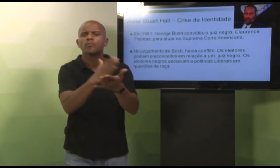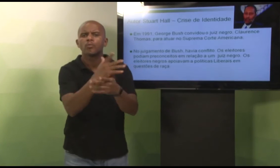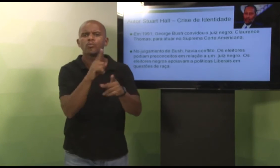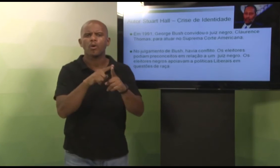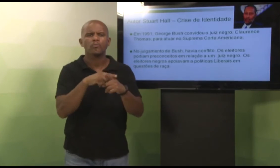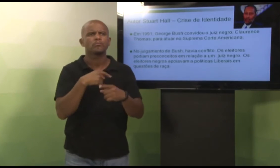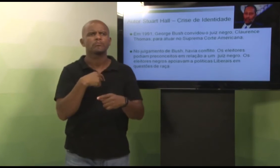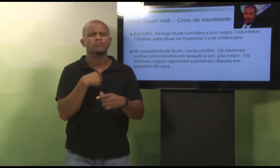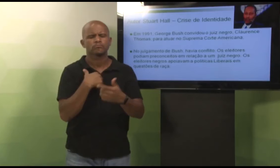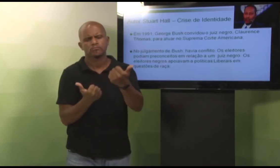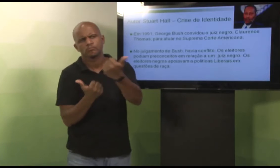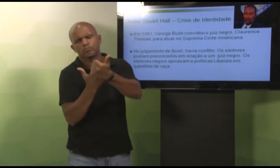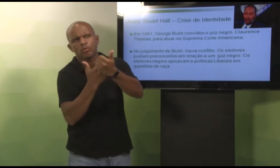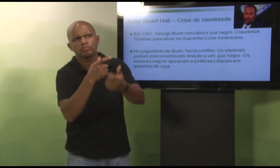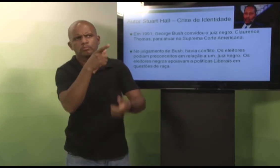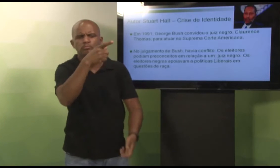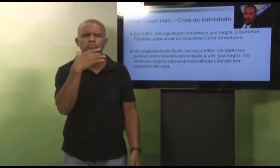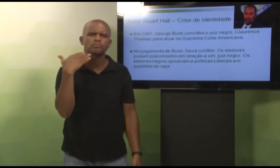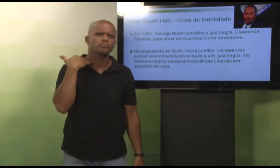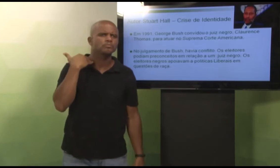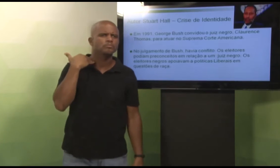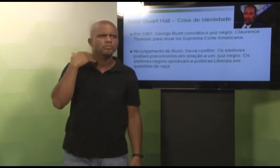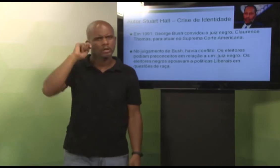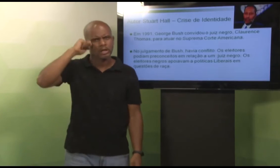pessoas envolvidas. Algumas